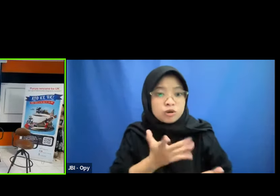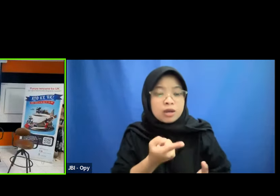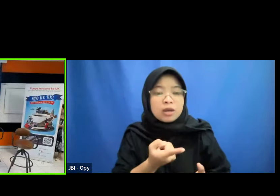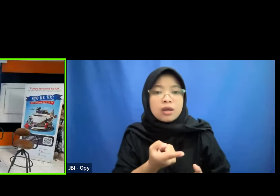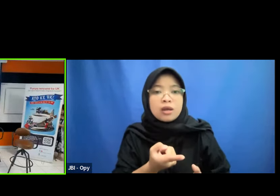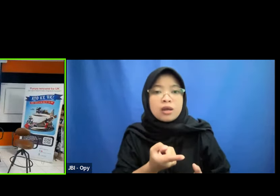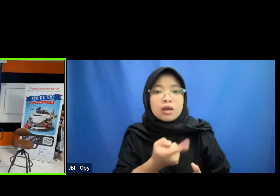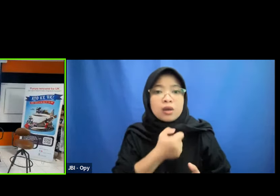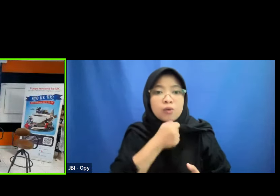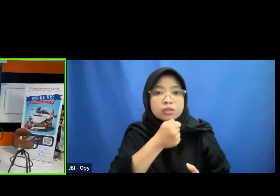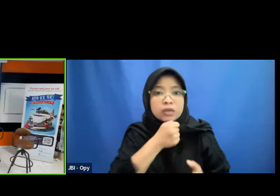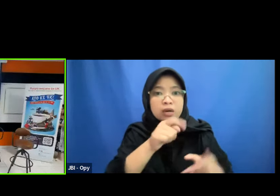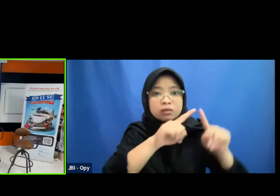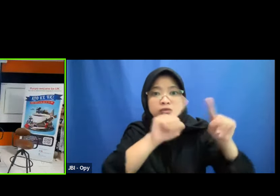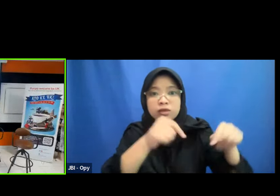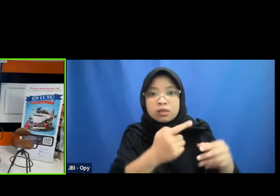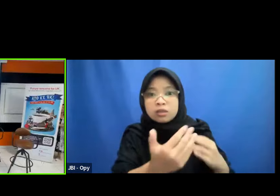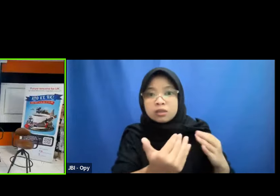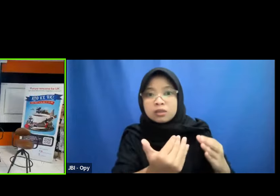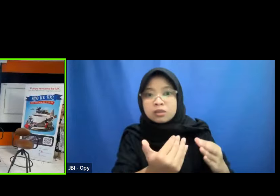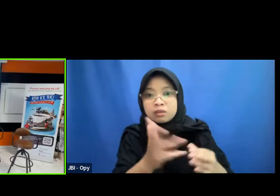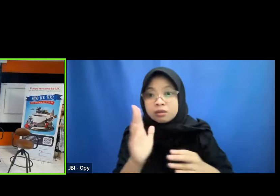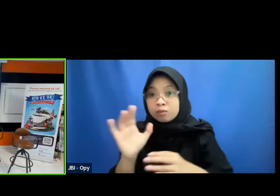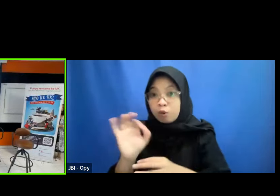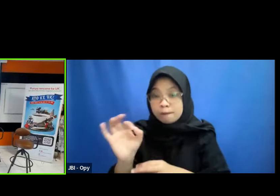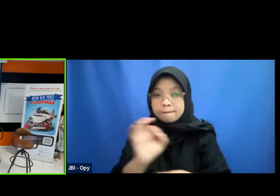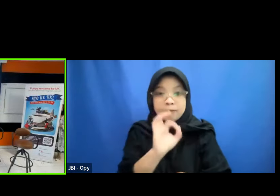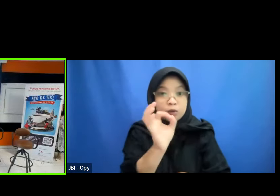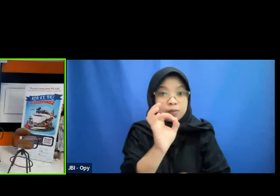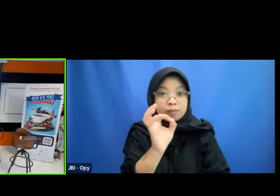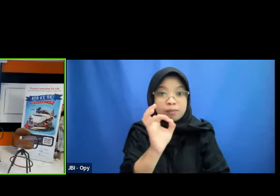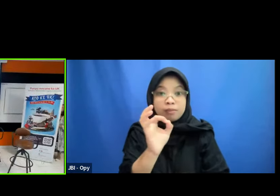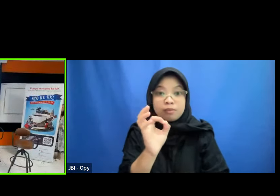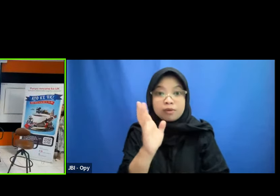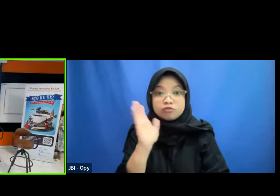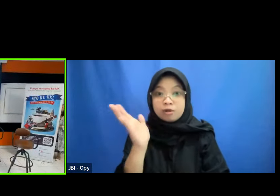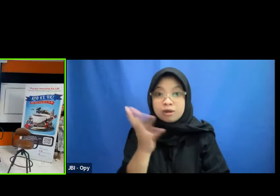slot interview semua ya Kalau belum Awas